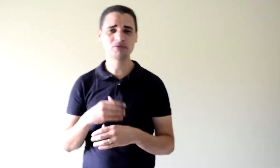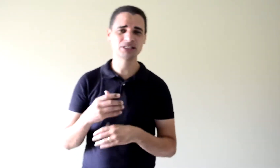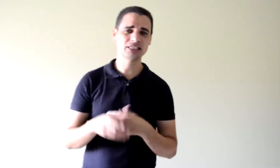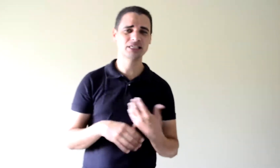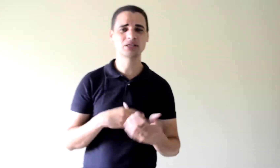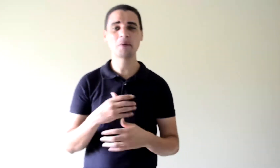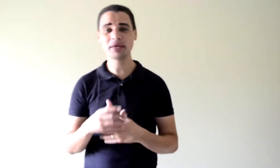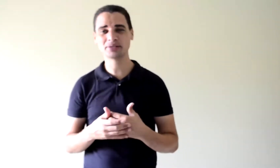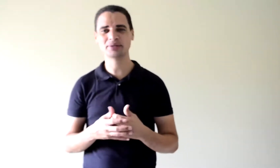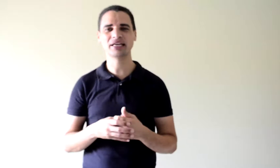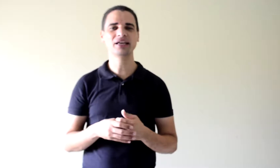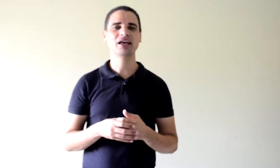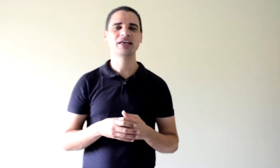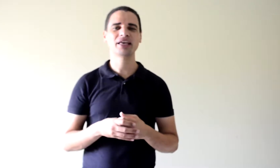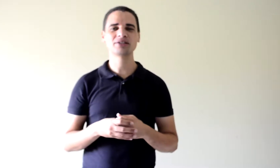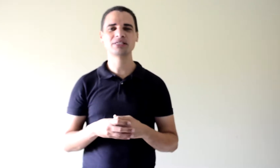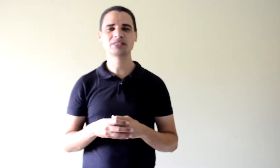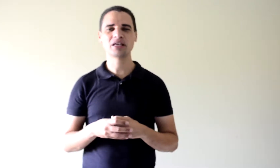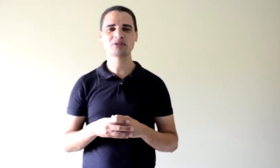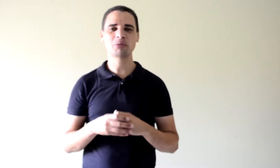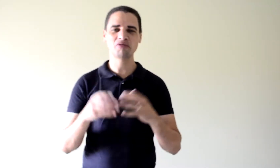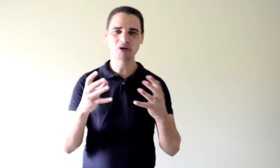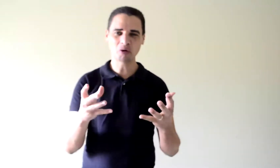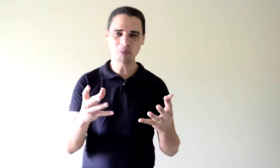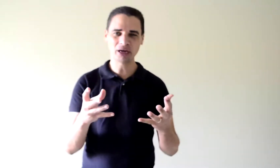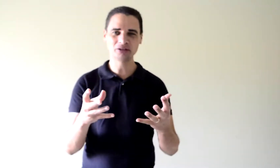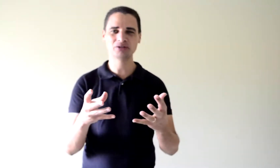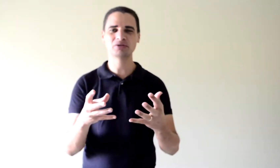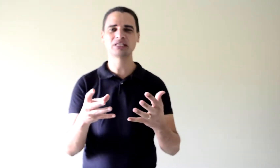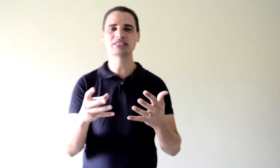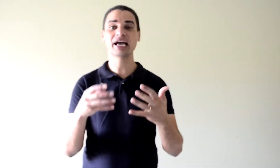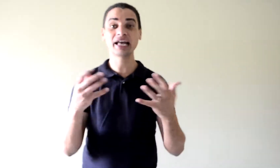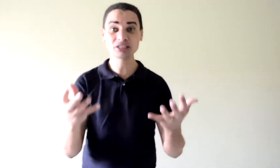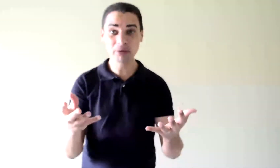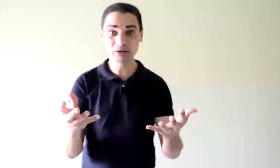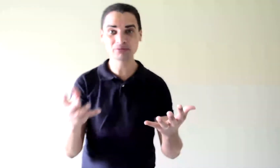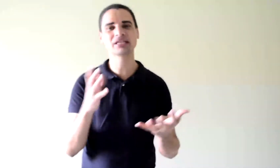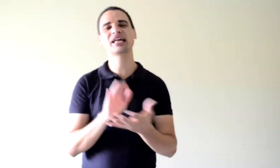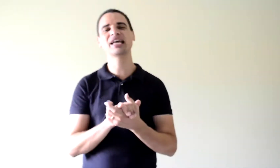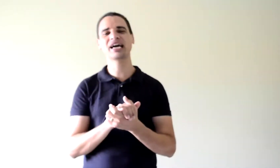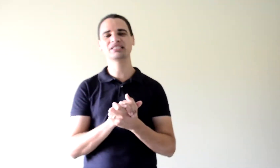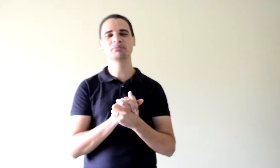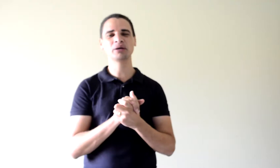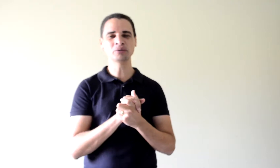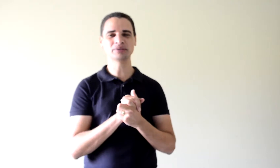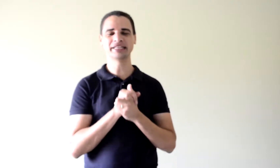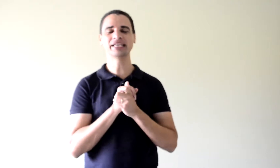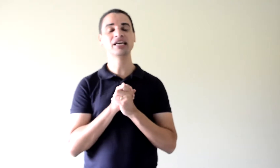vocês nesse começo, né? Que às vezes eu sempre fico cobrando de vocês. É a cara de pergunta, cadê a cara de pergunta, né?